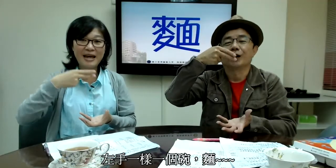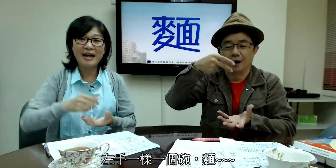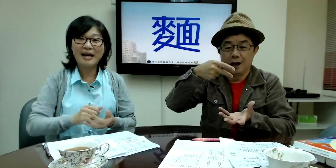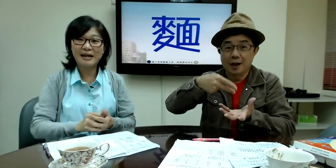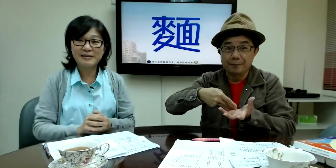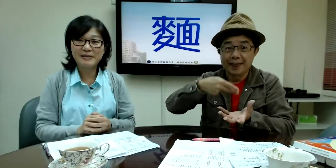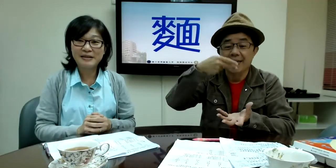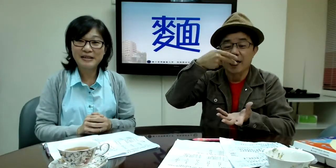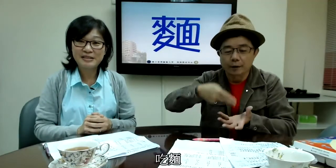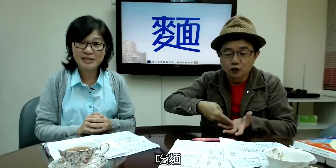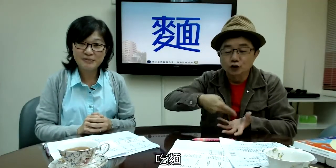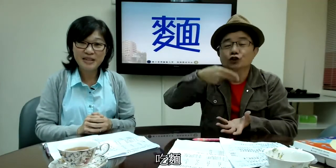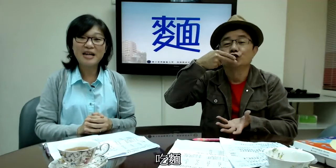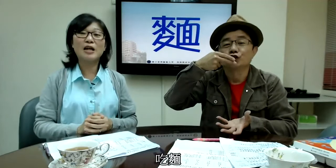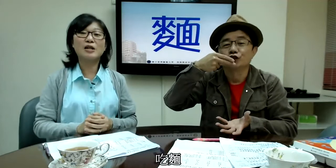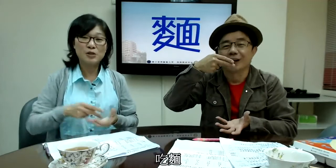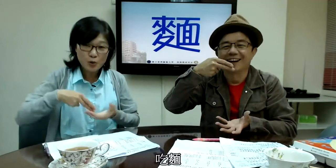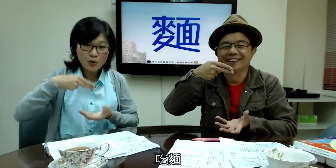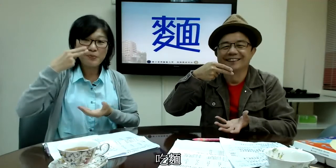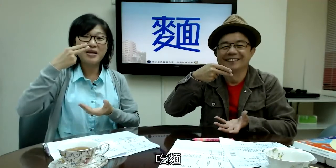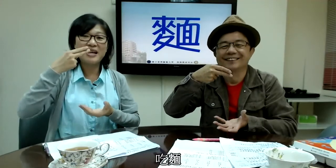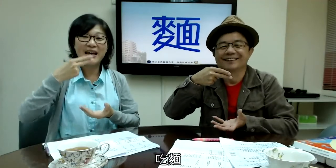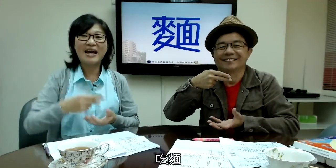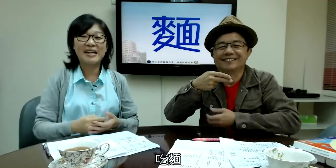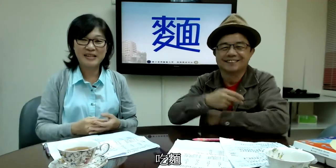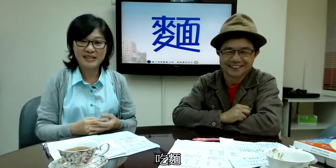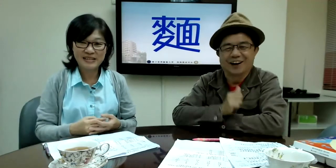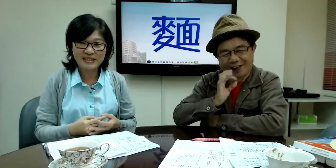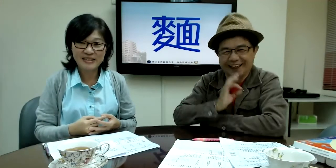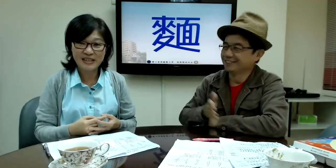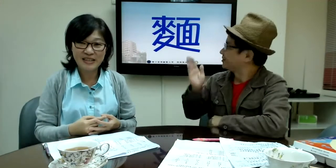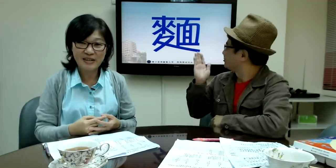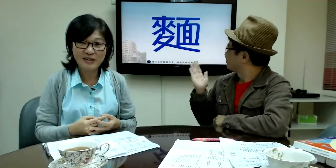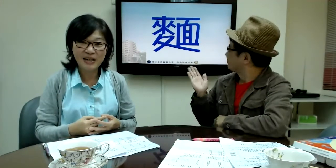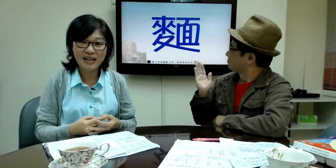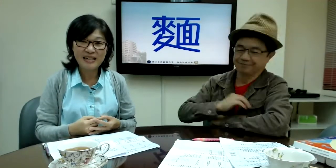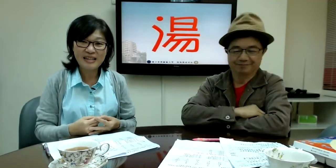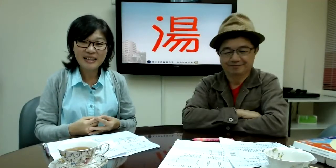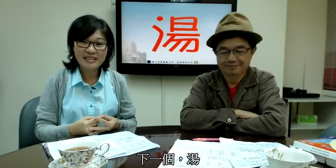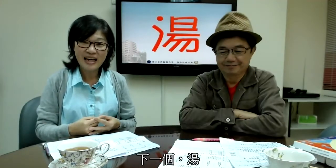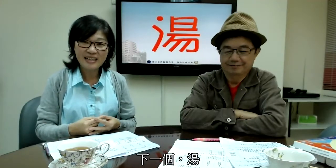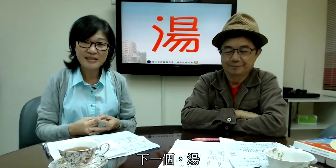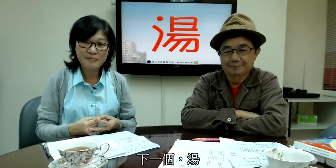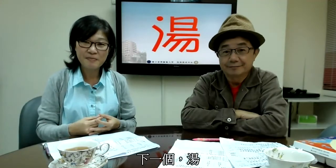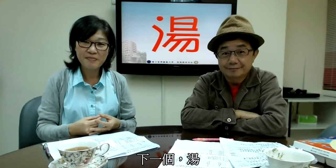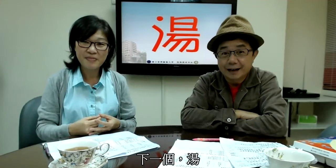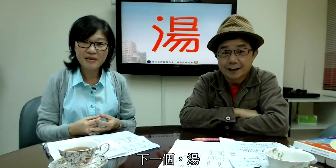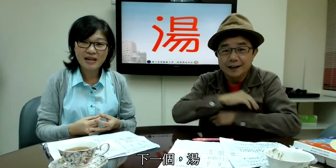面，吃面，面，是的 ，OK。下一个。